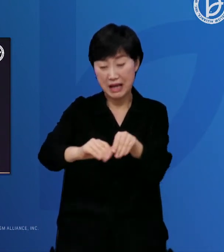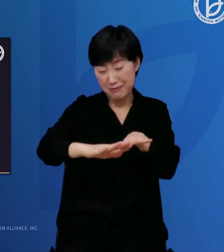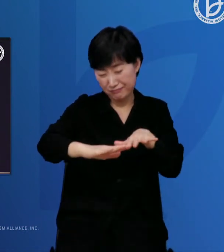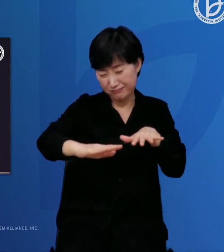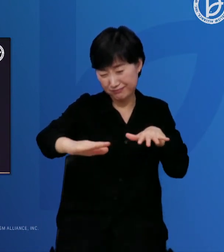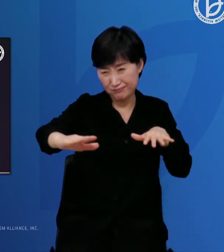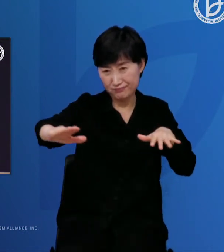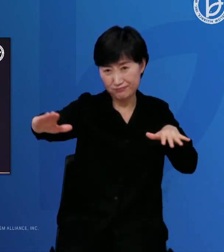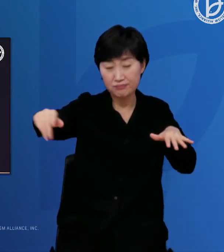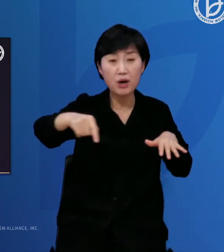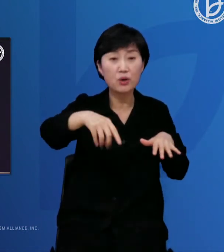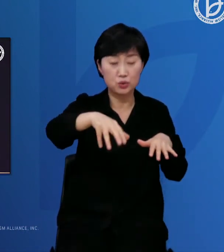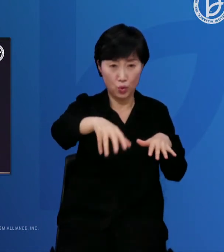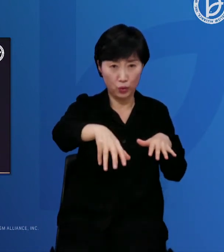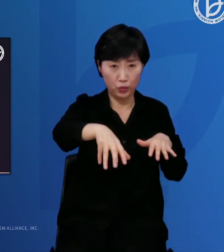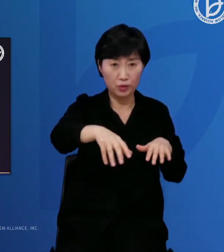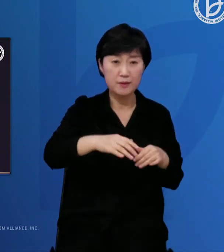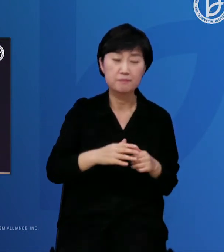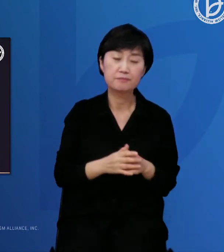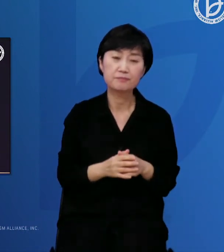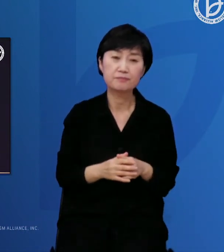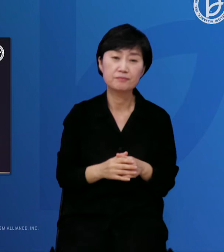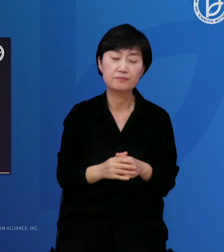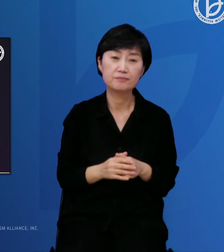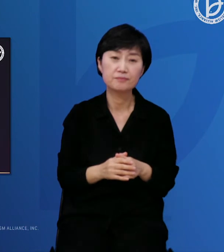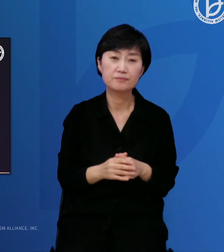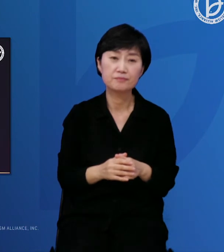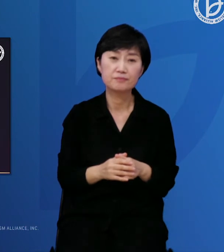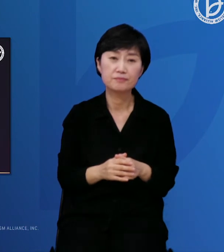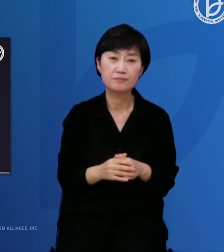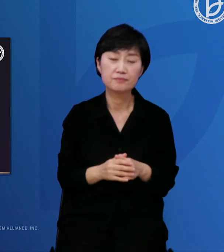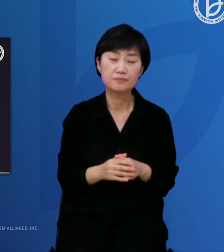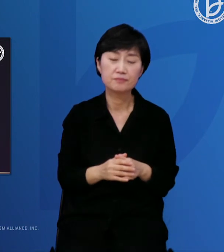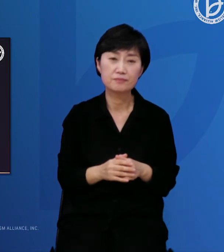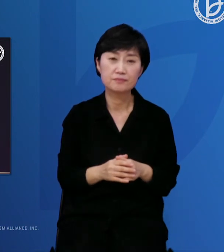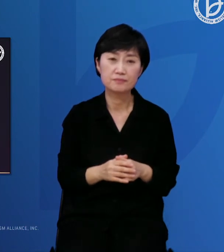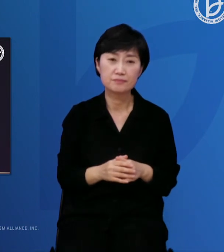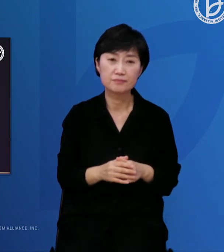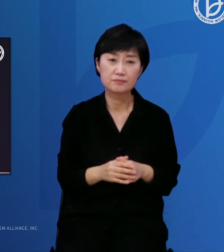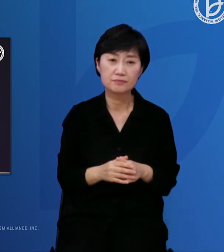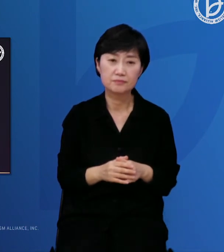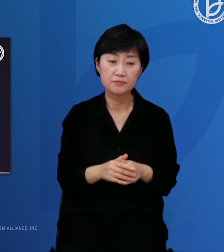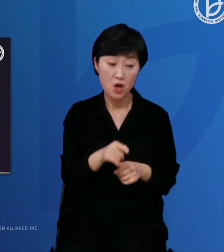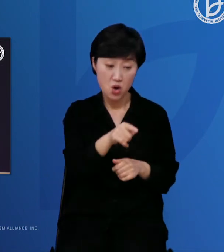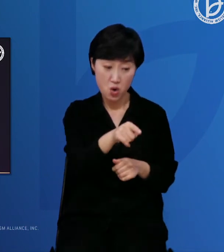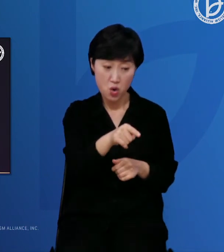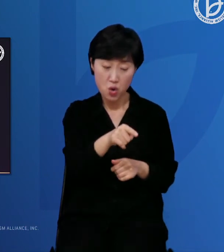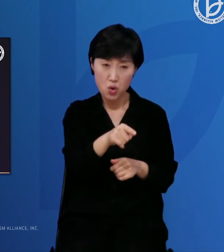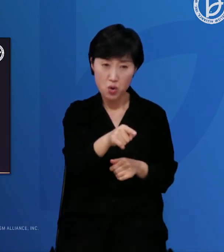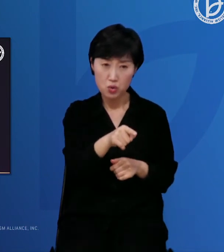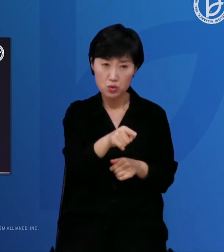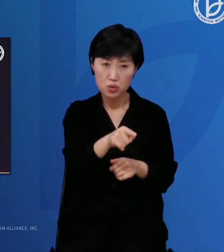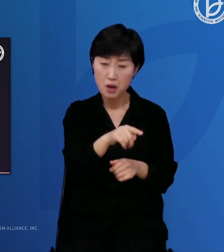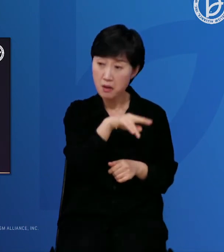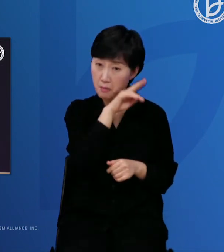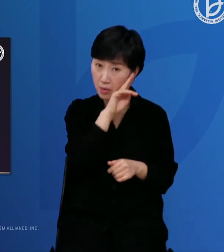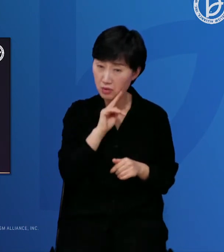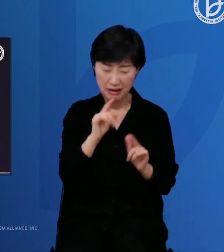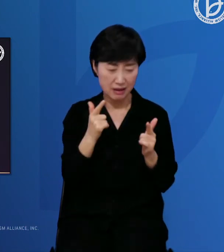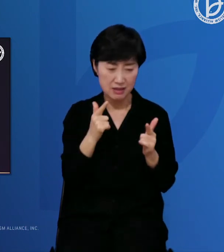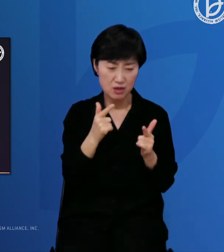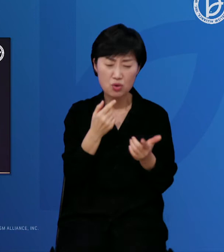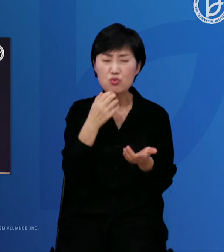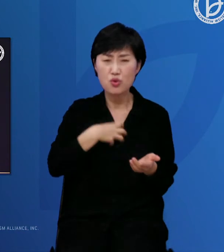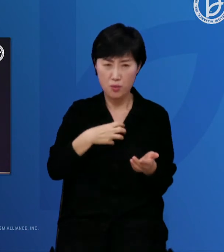wasn't equal. There were parts that were jutting out. 얼마나 이게 위험했는고 하니까